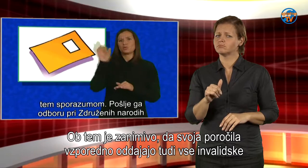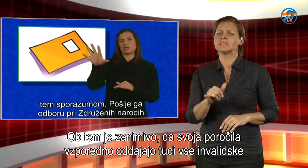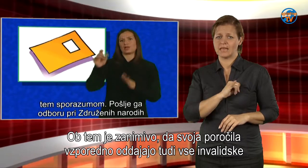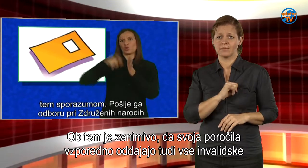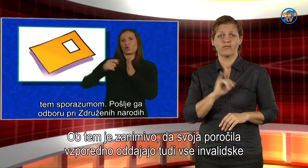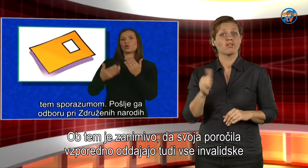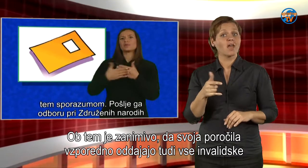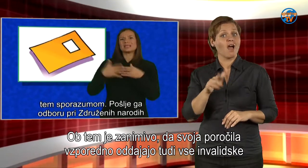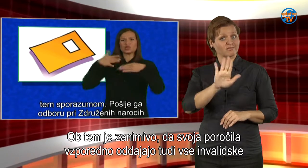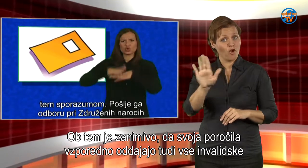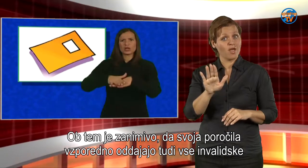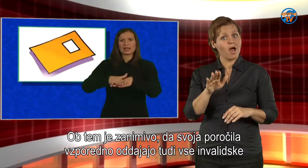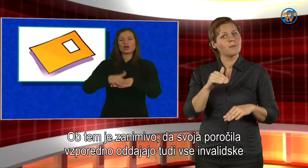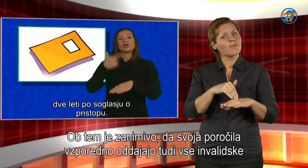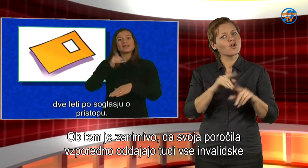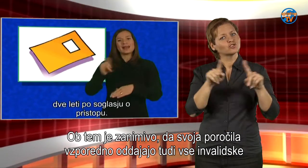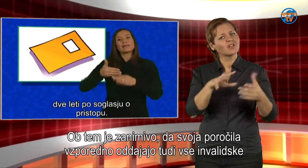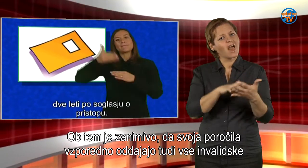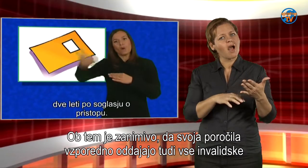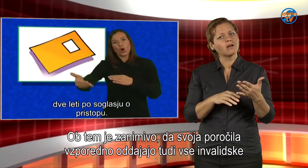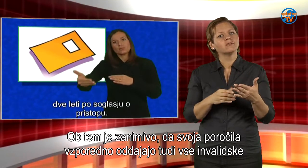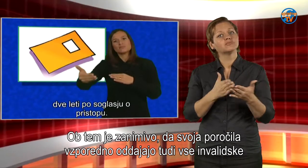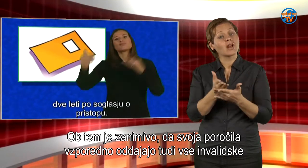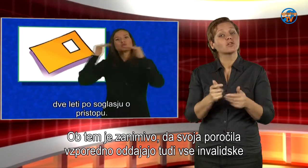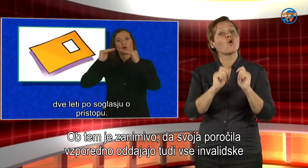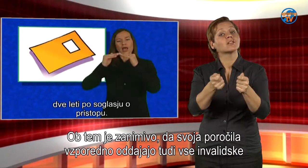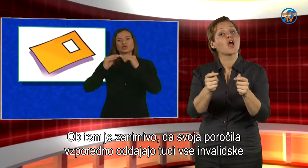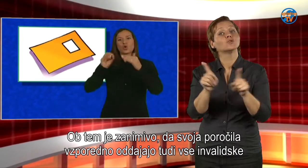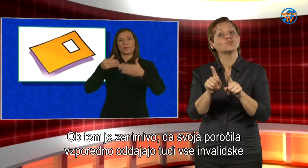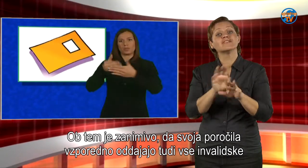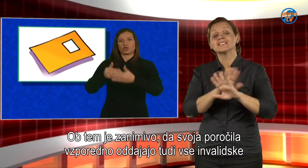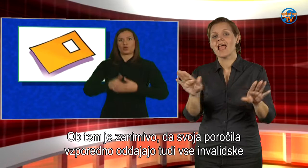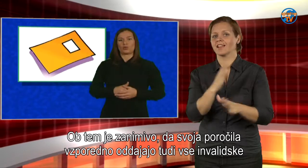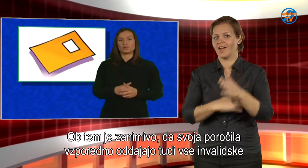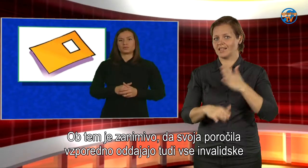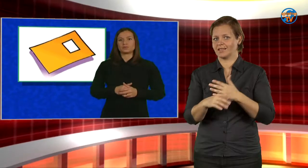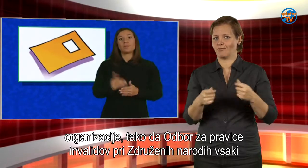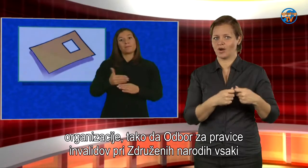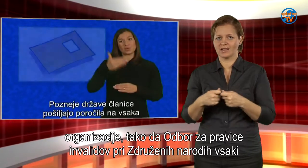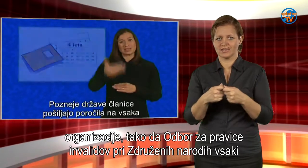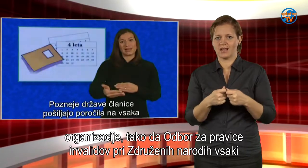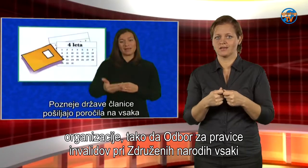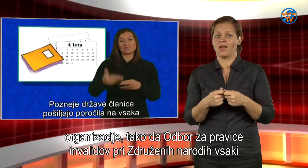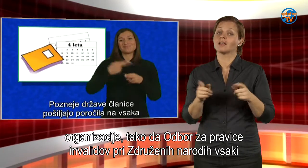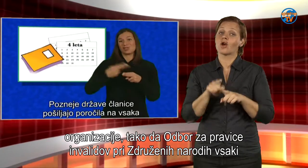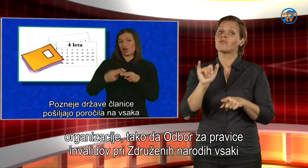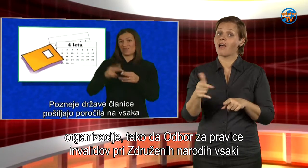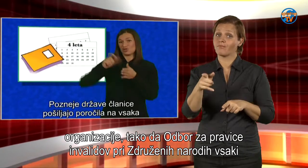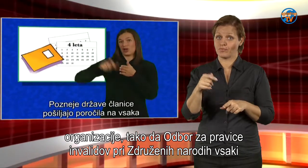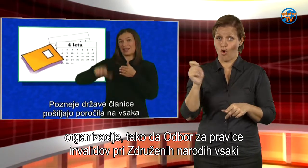da svoja poročila vzporedno oddajajo tudi vse invalidske organizacije, tako da Odbor za pravice invalidov